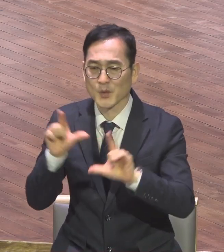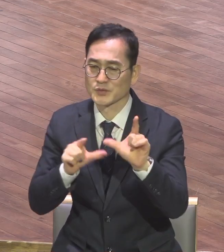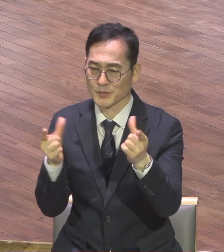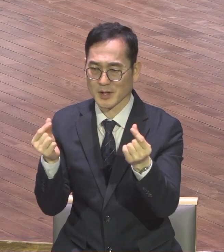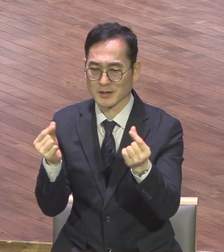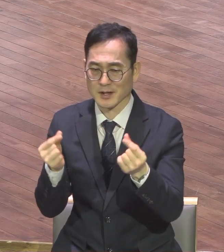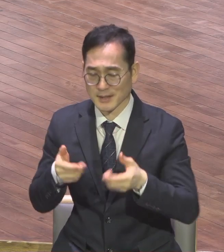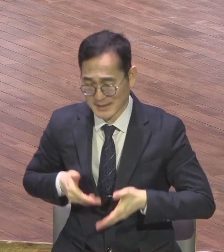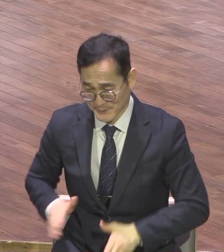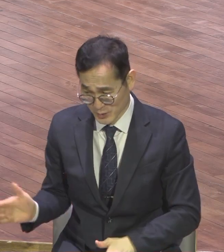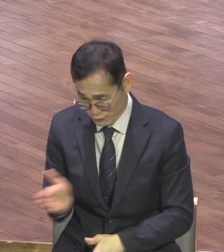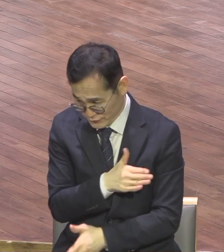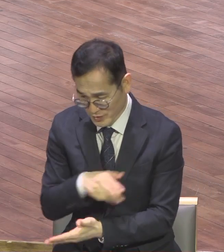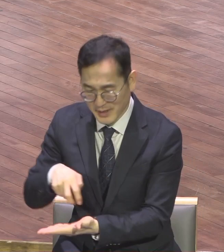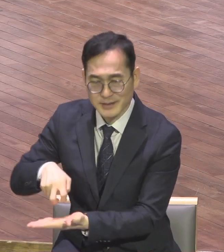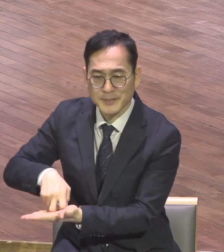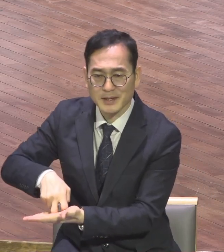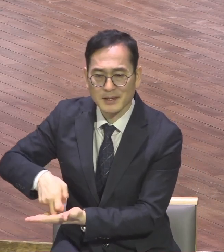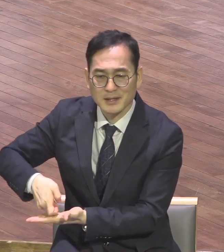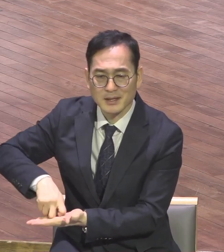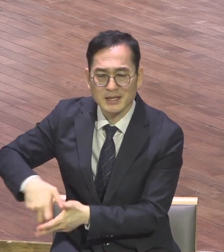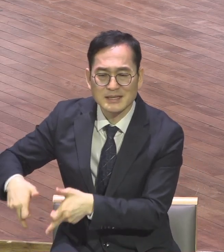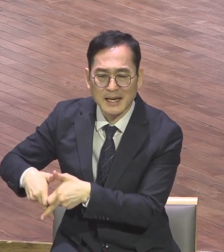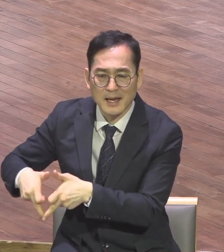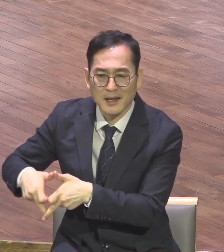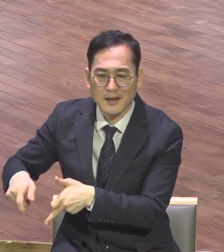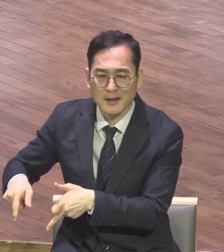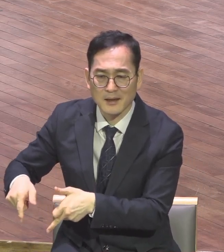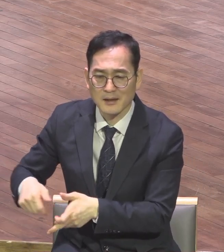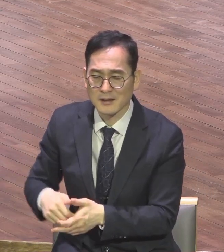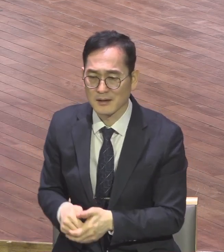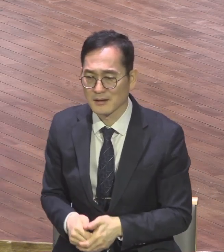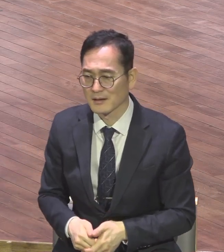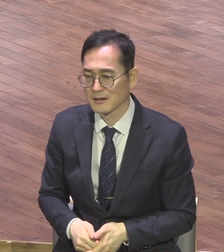나면서 안전병이었다. 이건 뭐요? 운명이다, 운명.